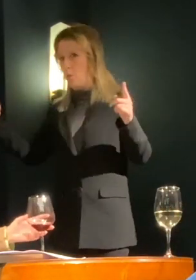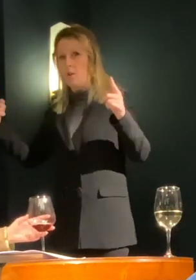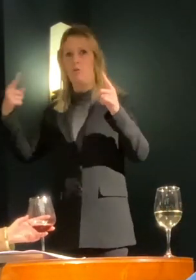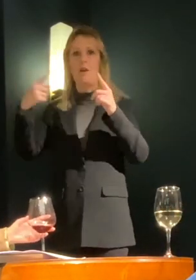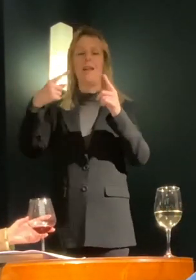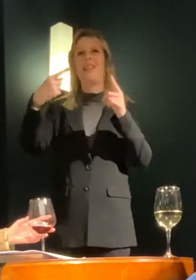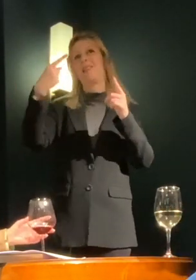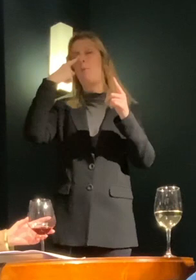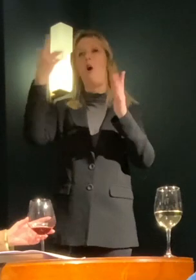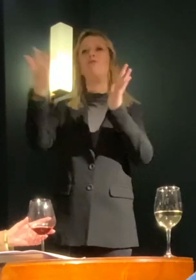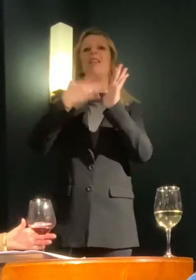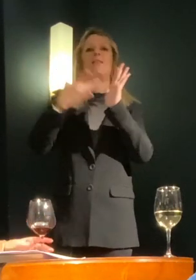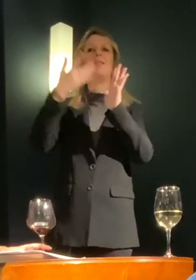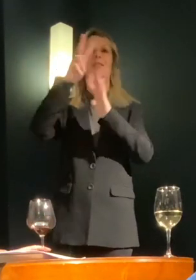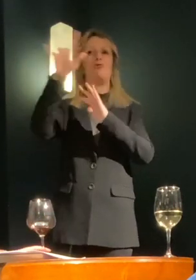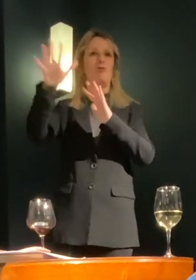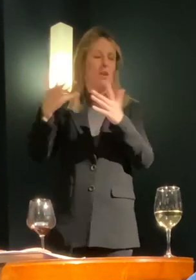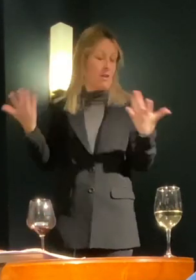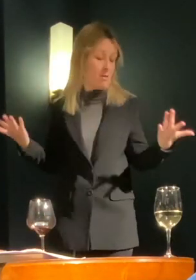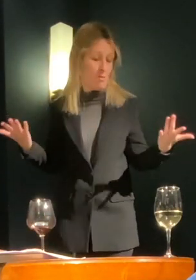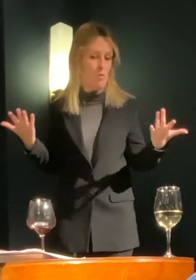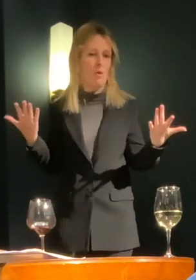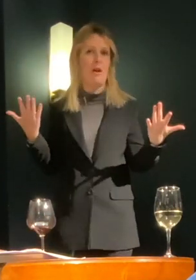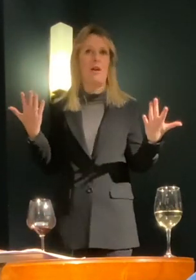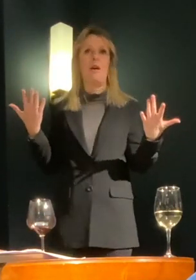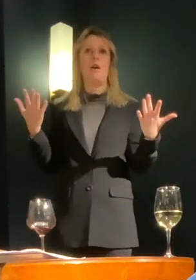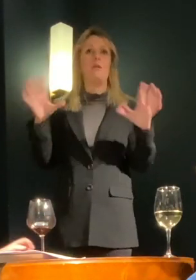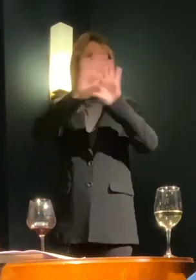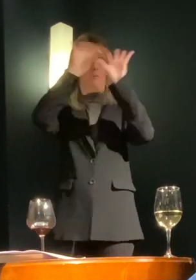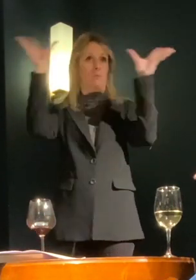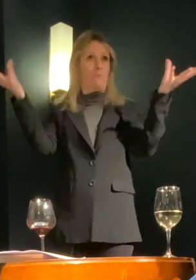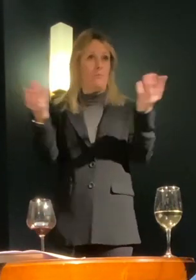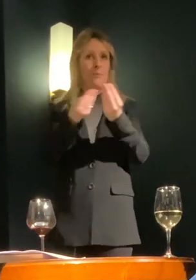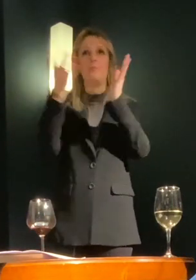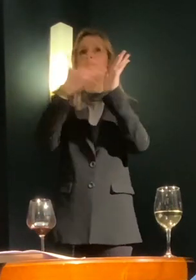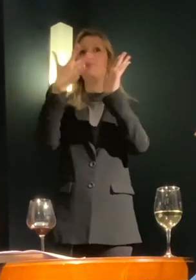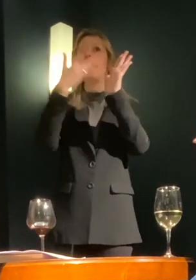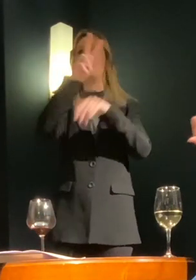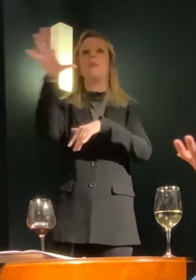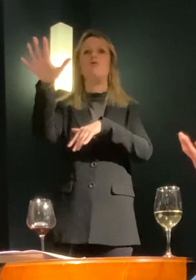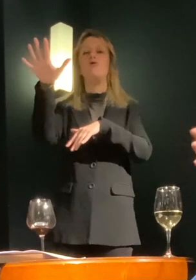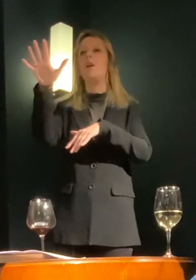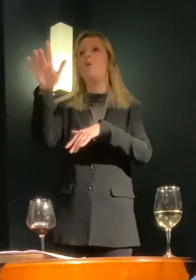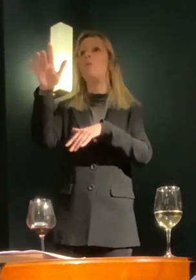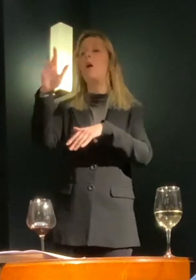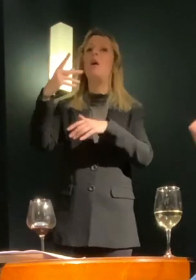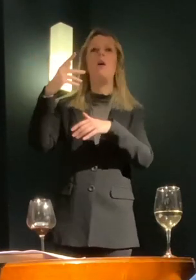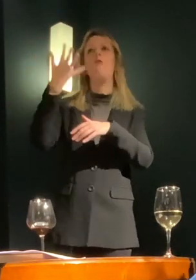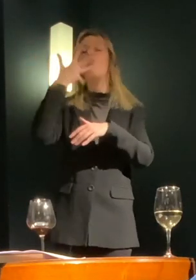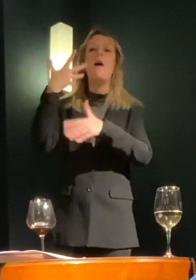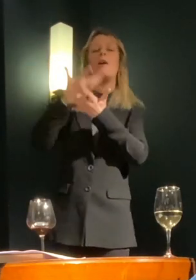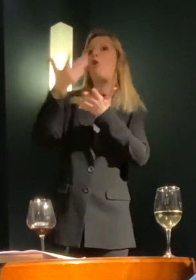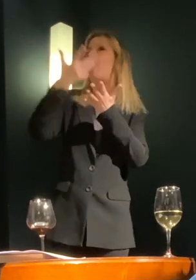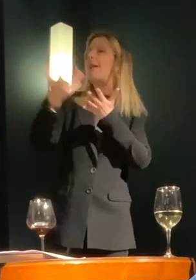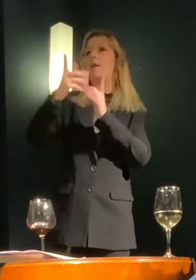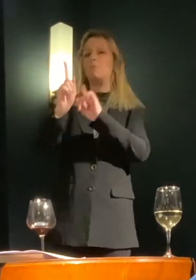25 pagine e tutto quello che succede deve stare in quelle 25 pagine. Non è che se a un certo punto ti prende la mano e la scena diventa... No, perché hai